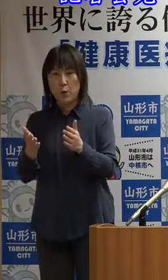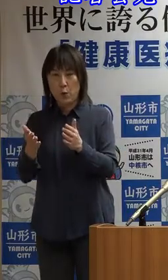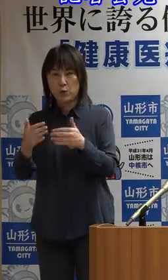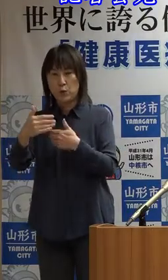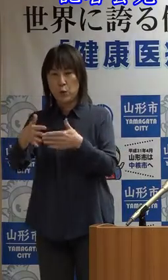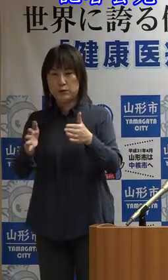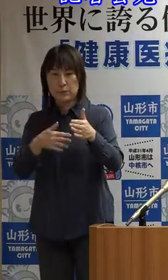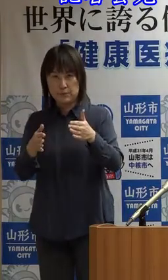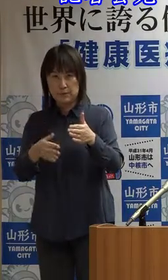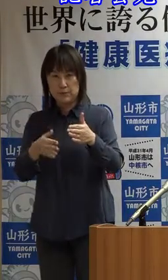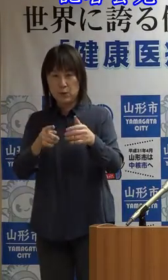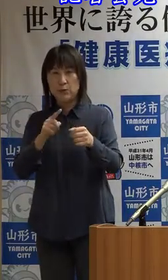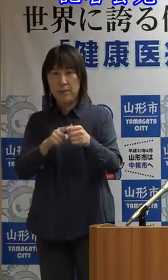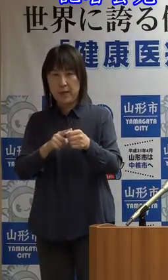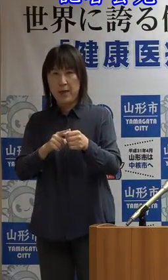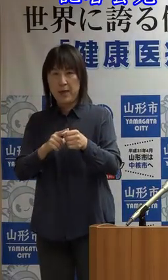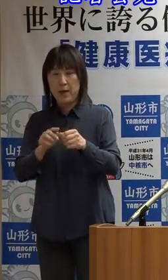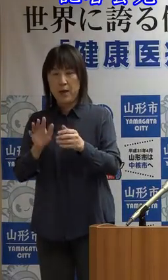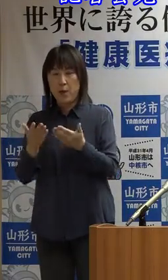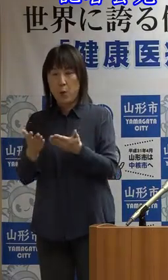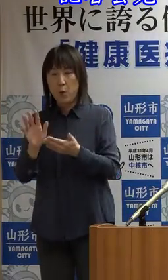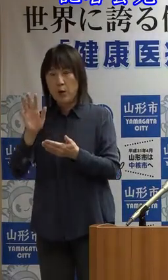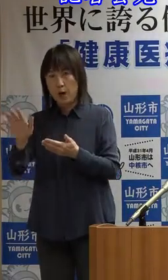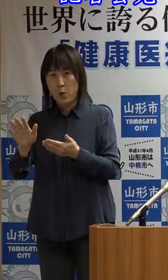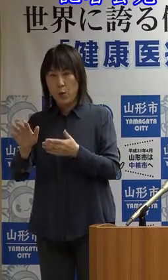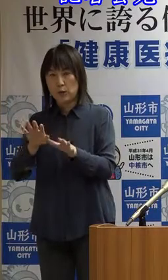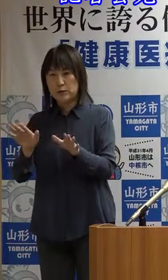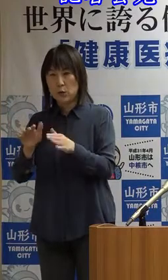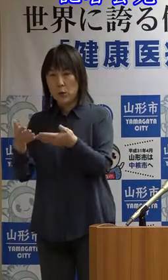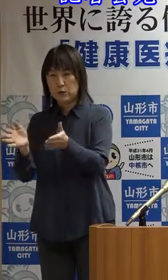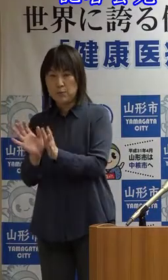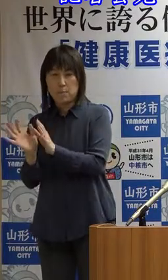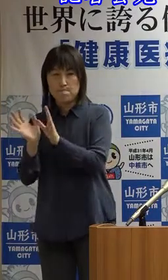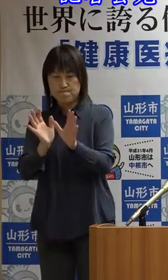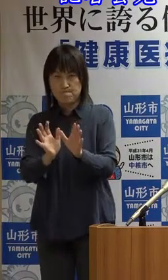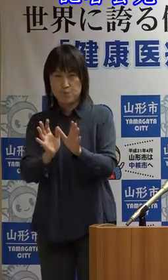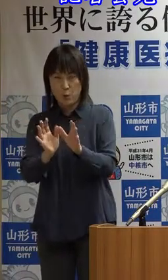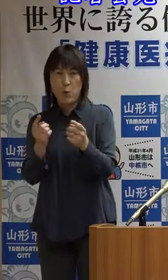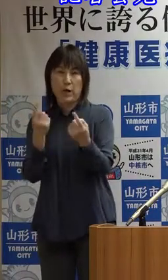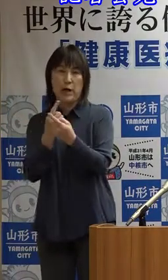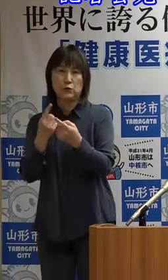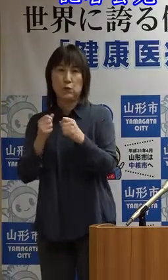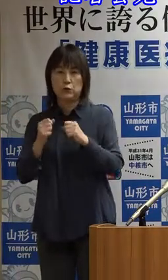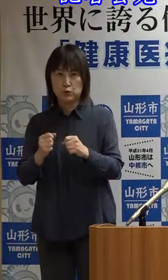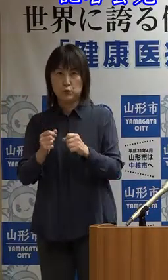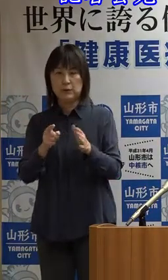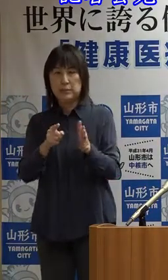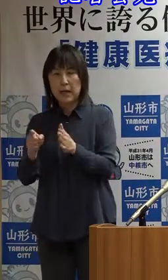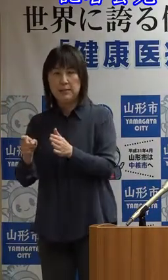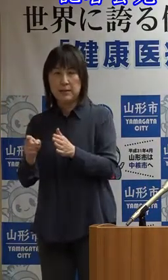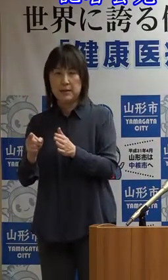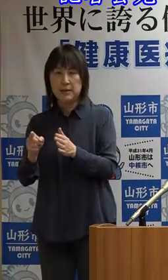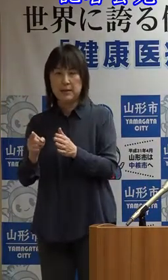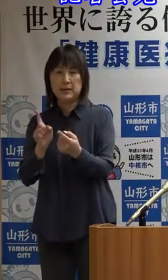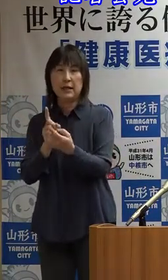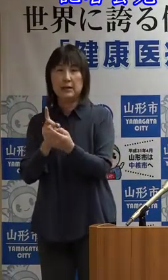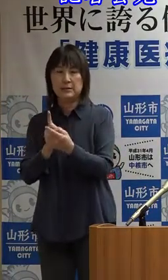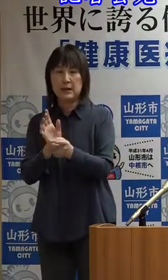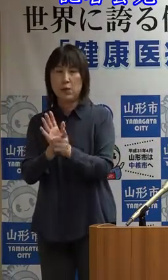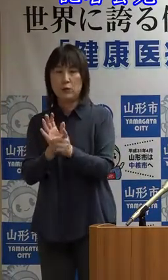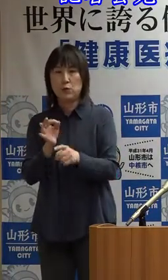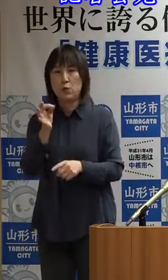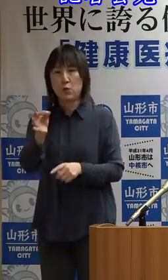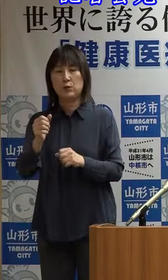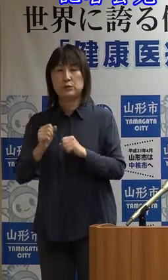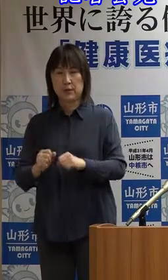に放課後児童クラブを新設するため改修工事を行うとともに設備や備品の整備に対し補助を行